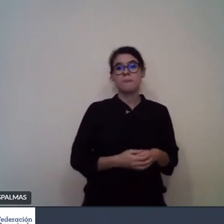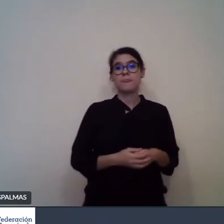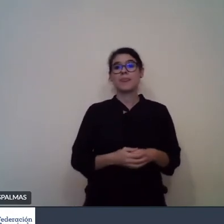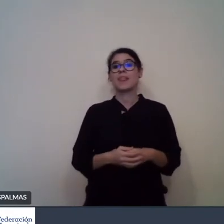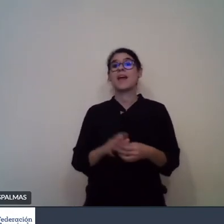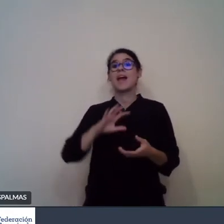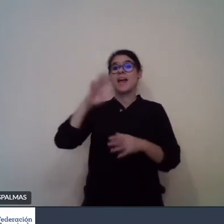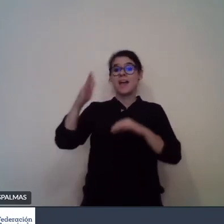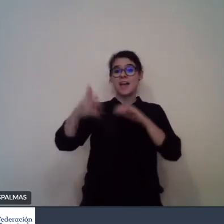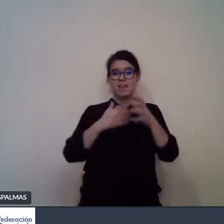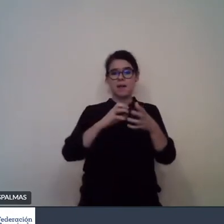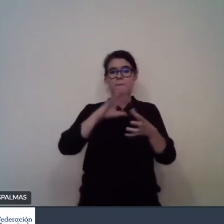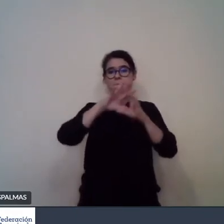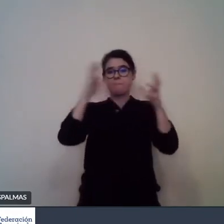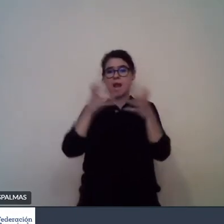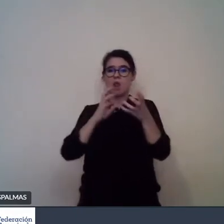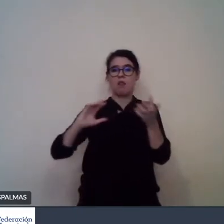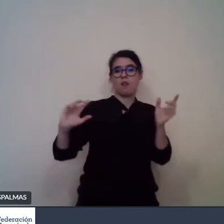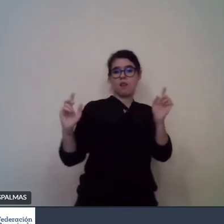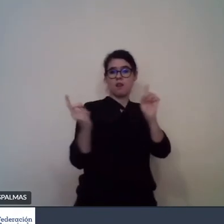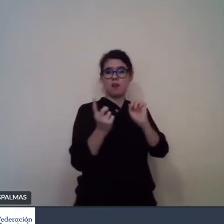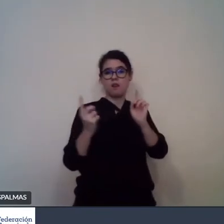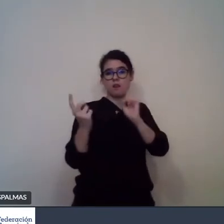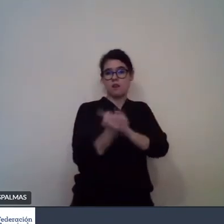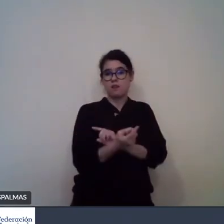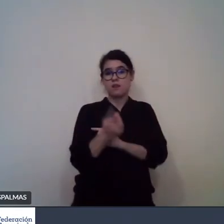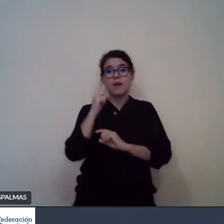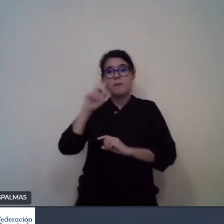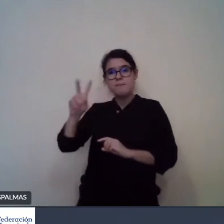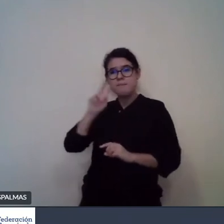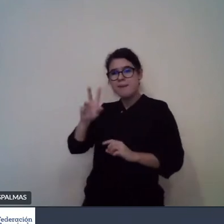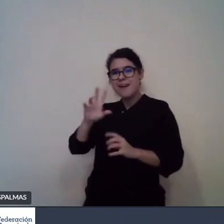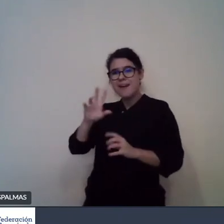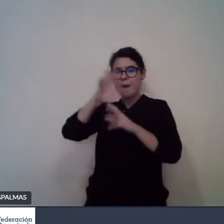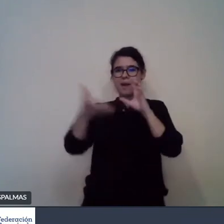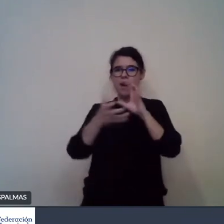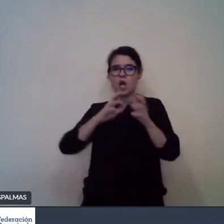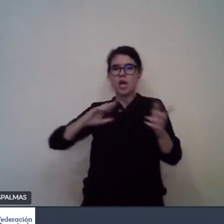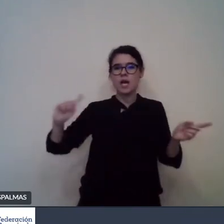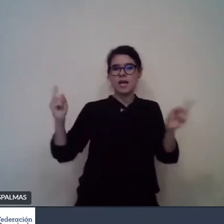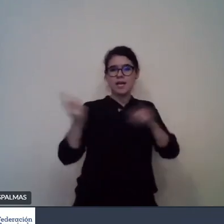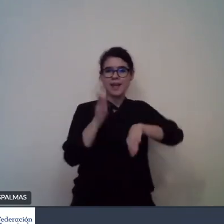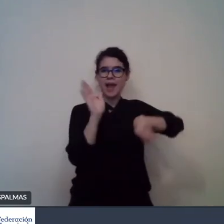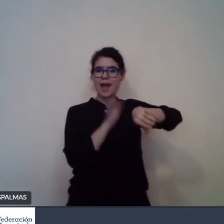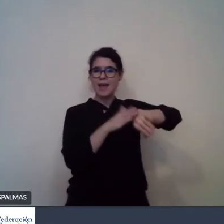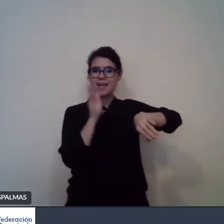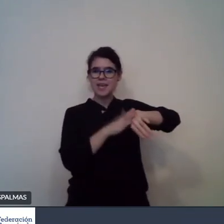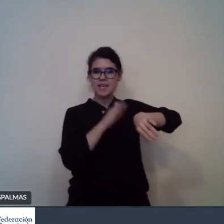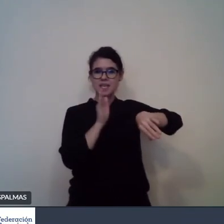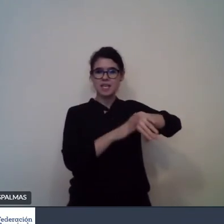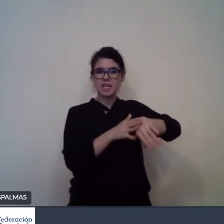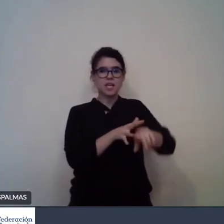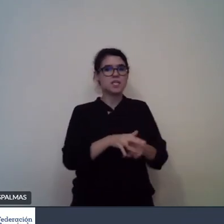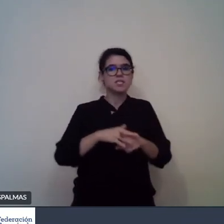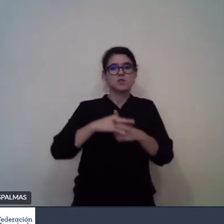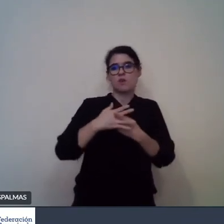Girar el balón. Aquí, esta situación, cuando se gira el balón hacia la izquierda, es la situación idónea de una puerta